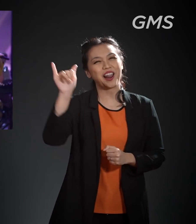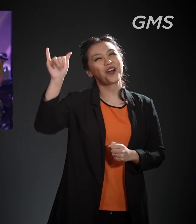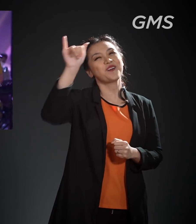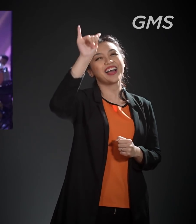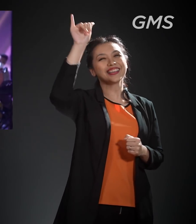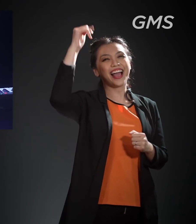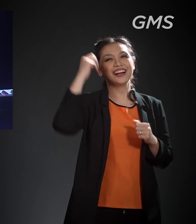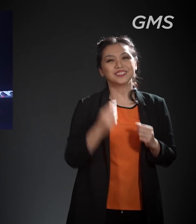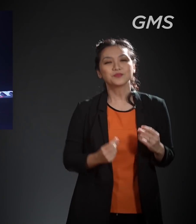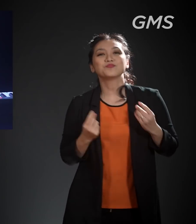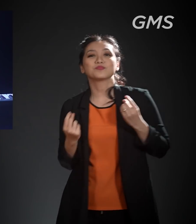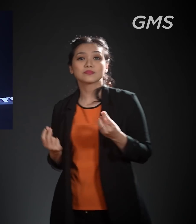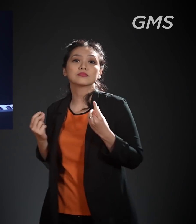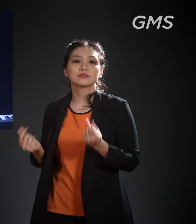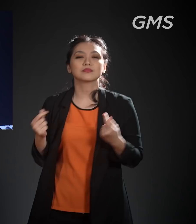selamanya.